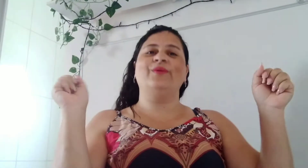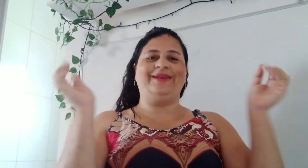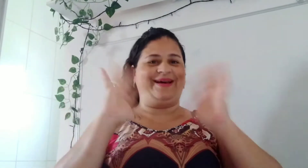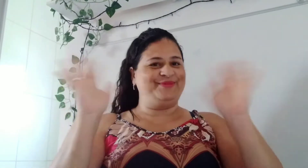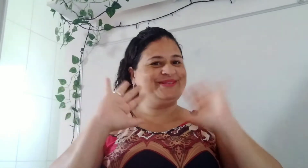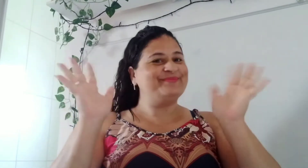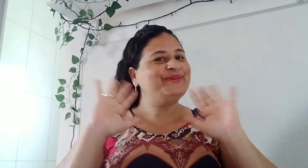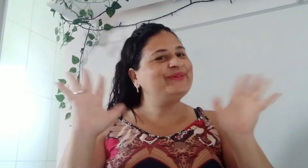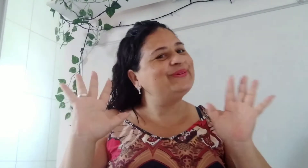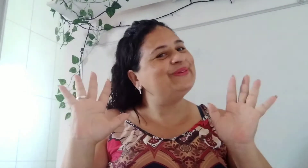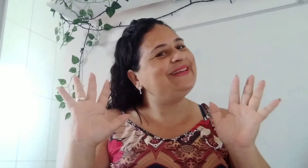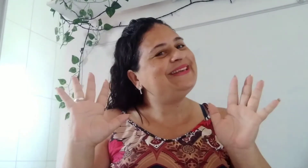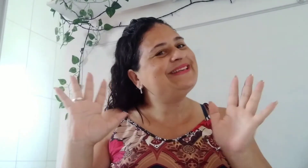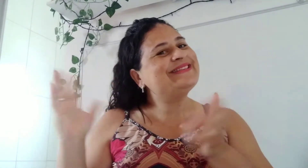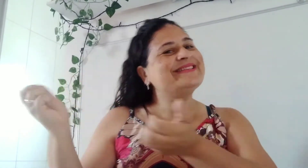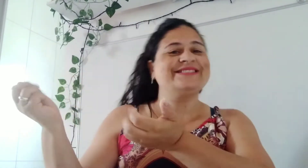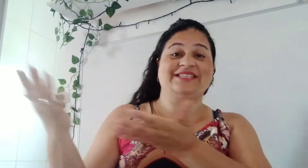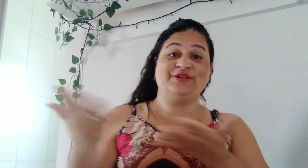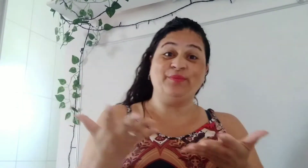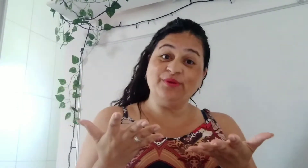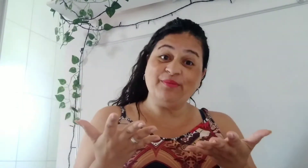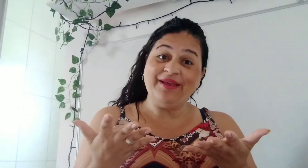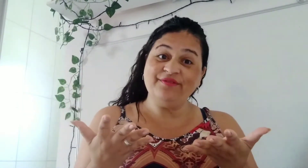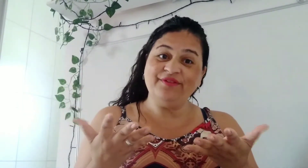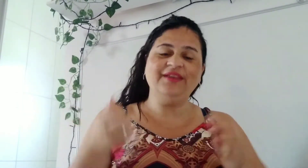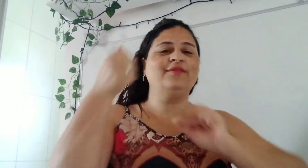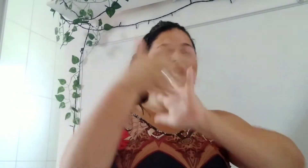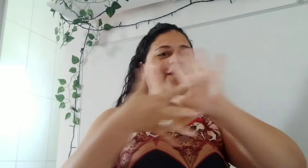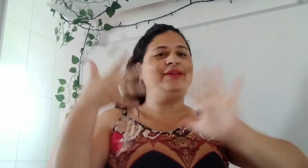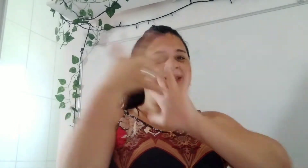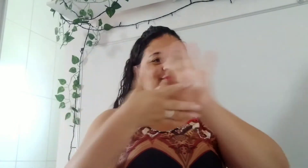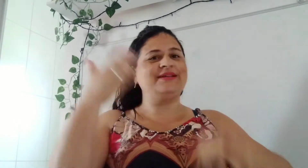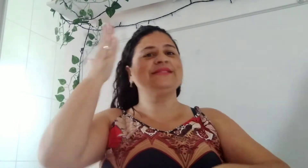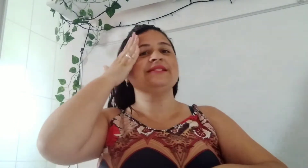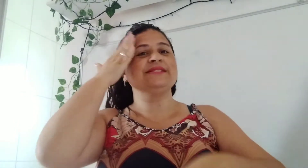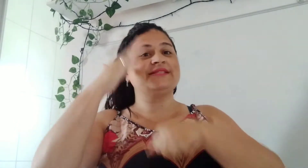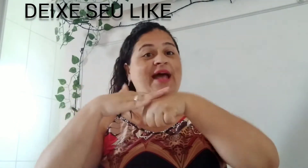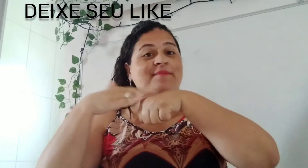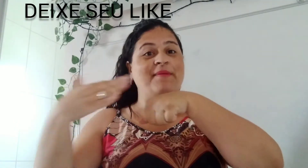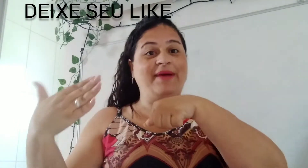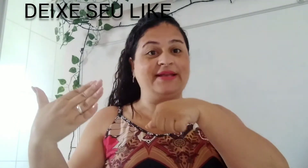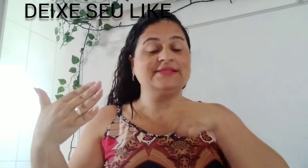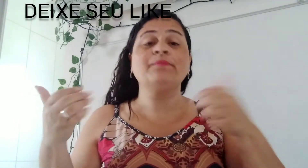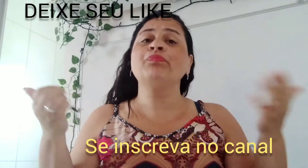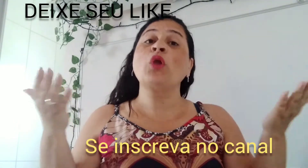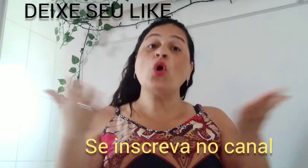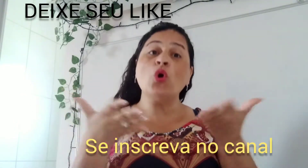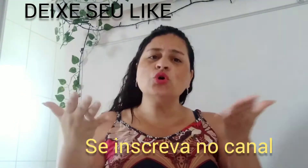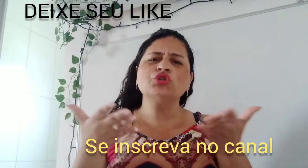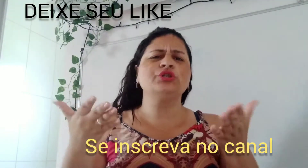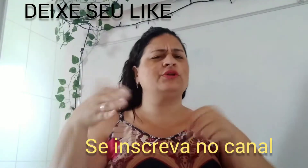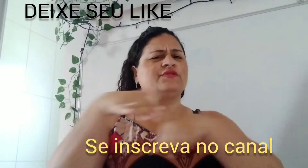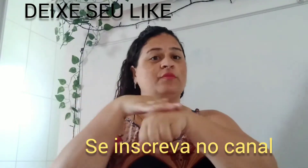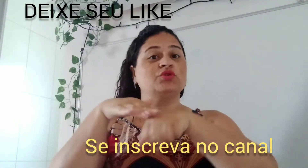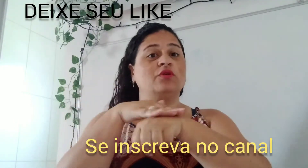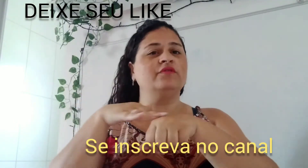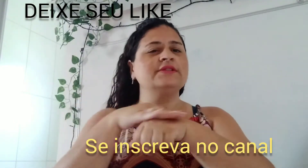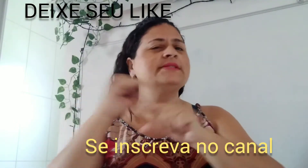Olá, meus amores! Seja muito bem-vindo ao Libras Saiba Mais. Hoje nós vamos conversar